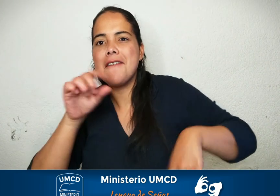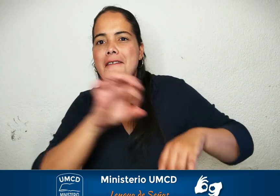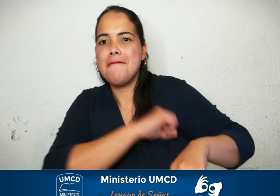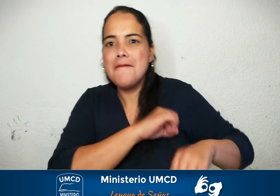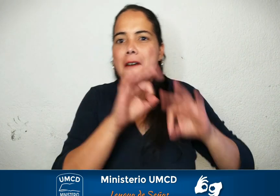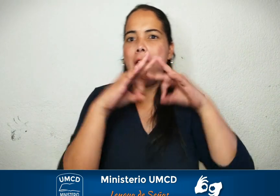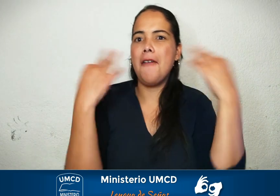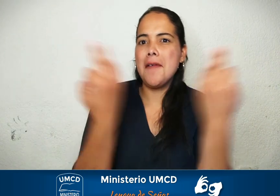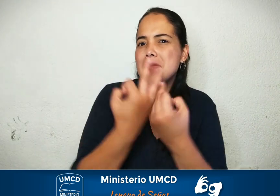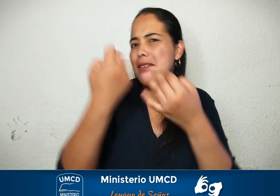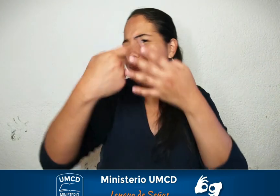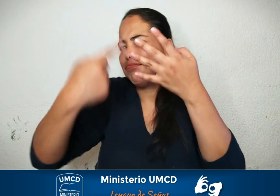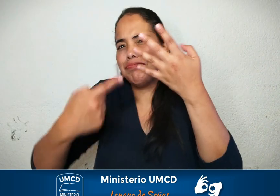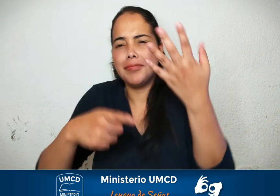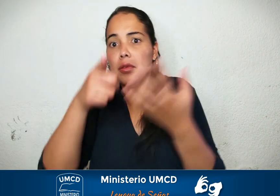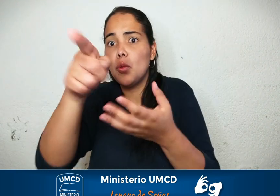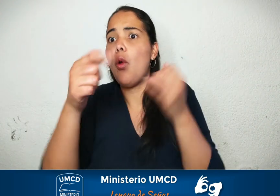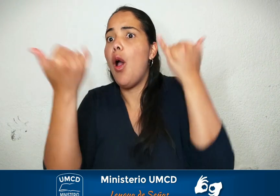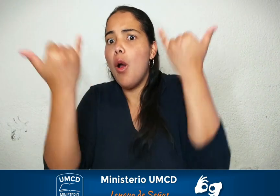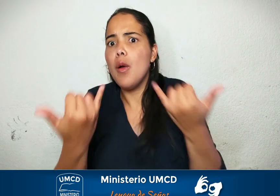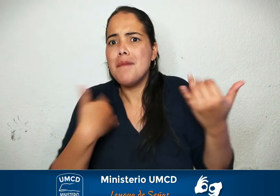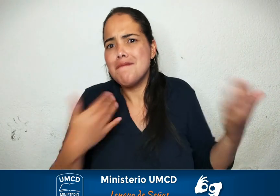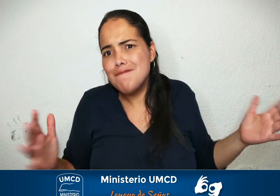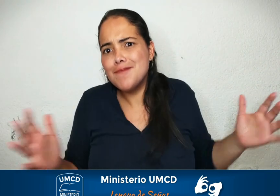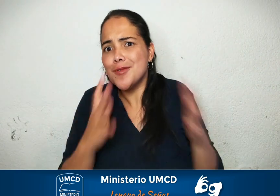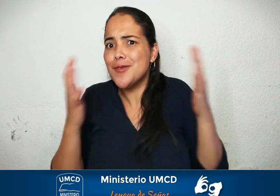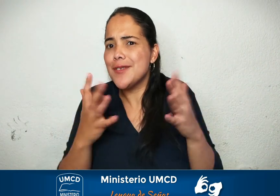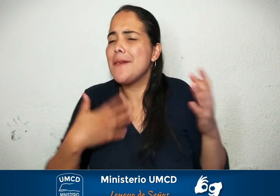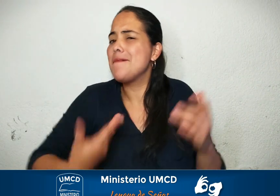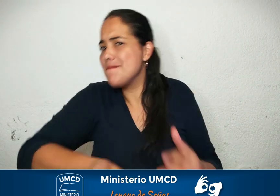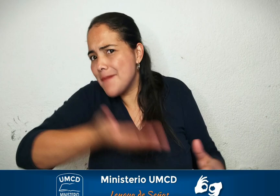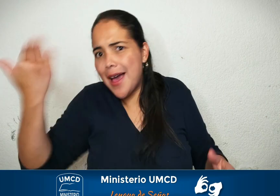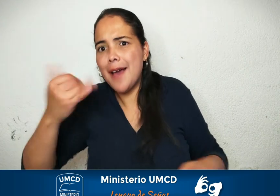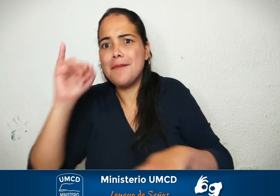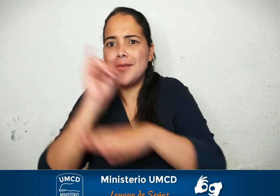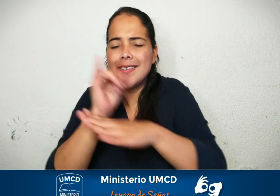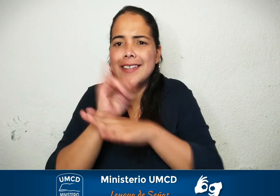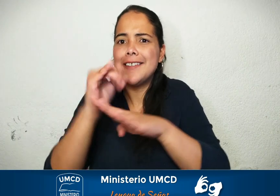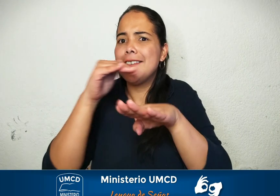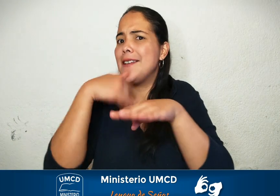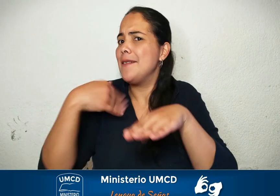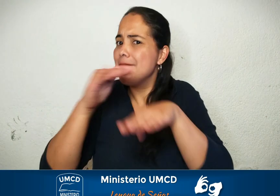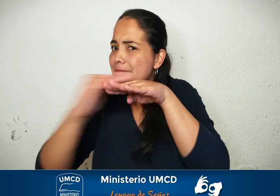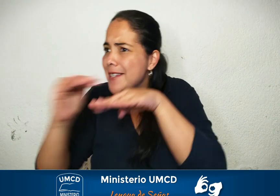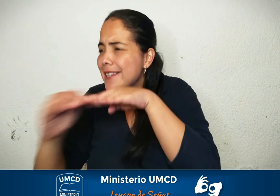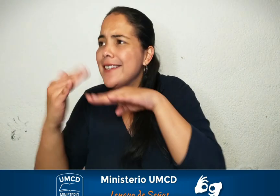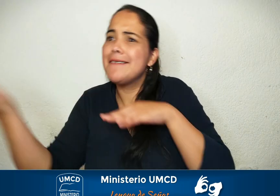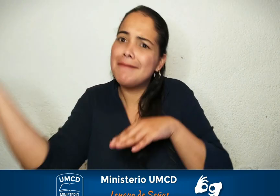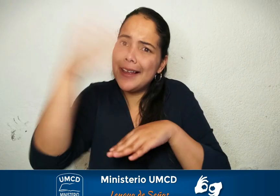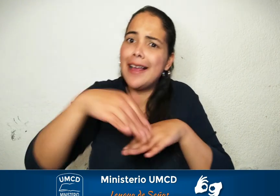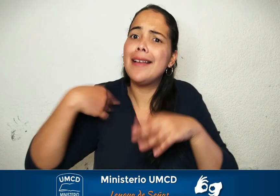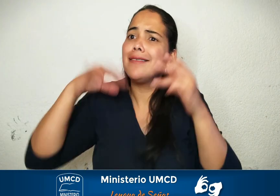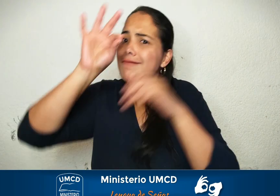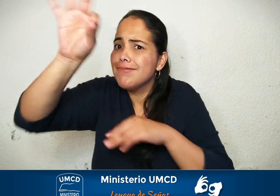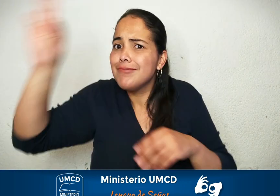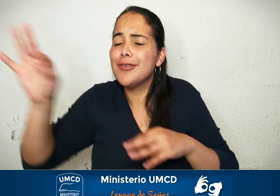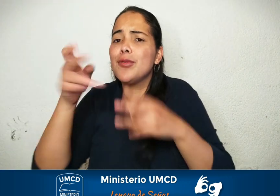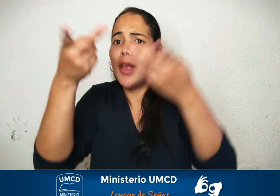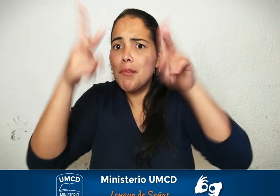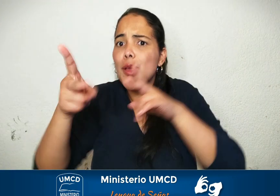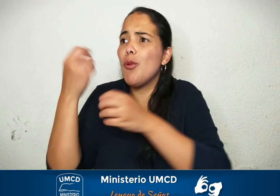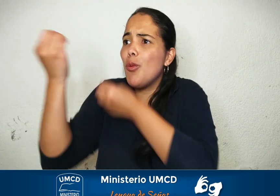que tuvo él de llevar el Evangelio estaba impulsado por el mandato dado por Dios. Él decía de que era